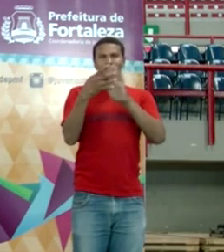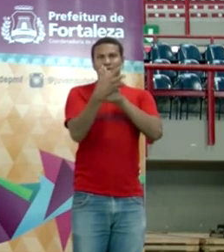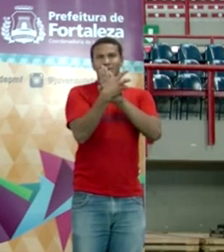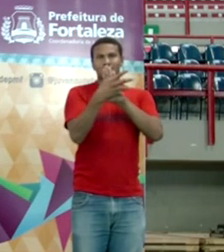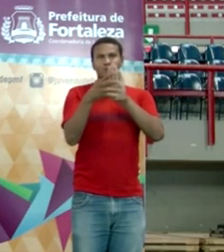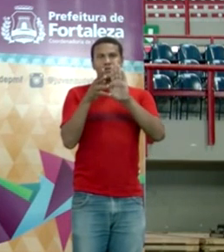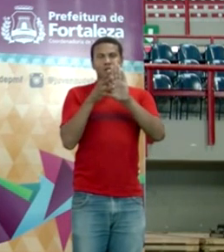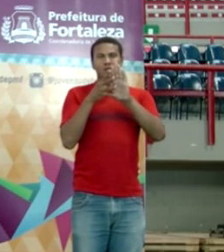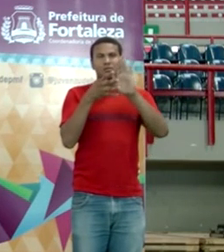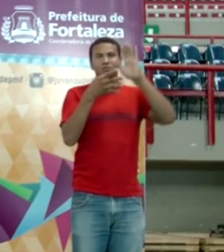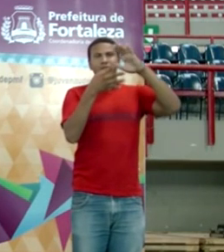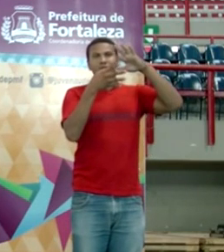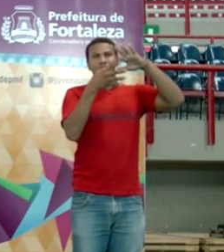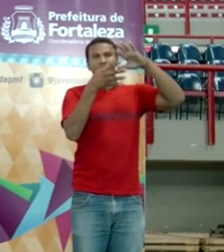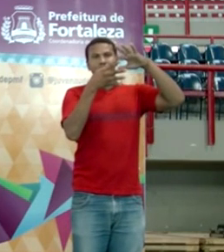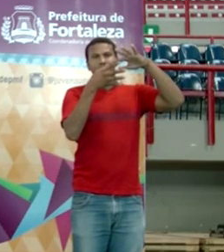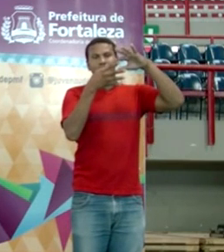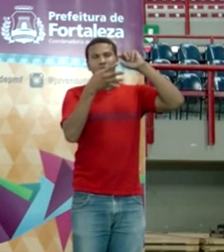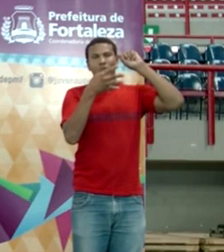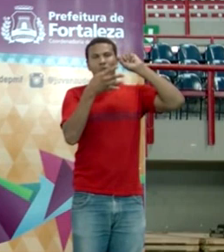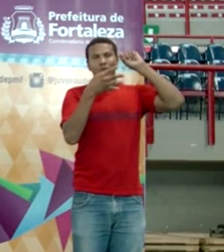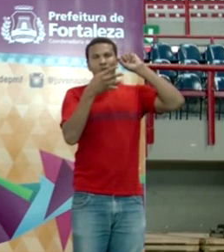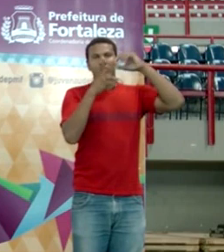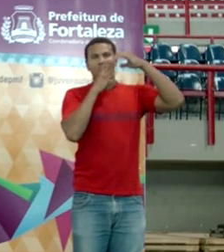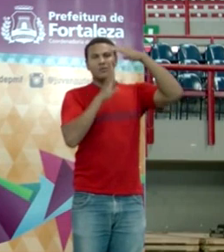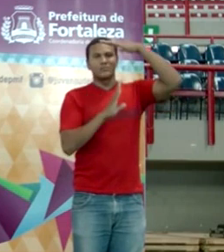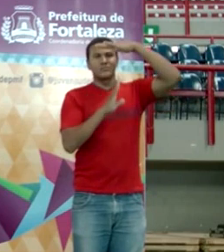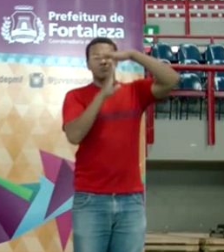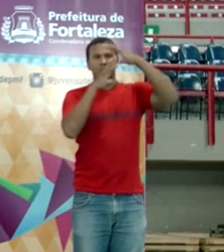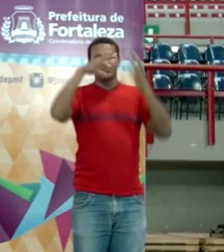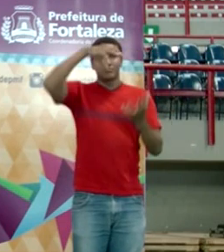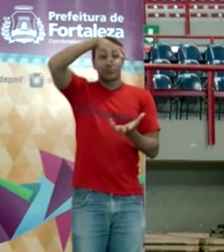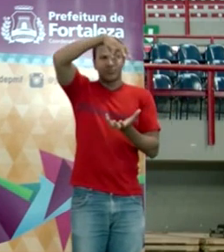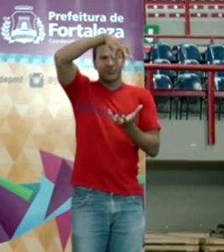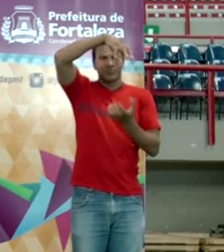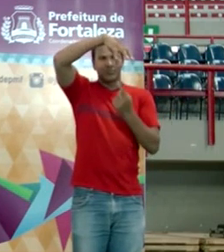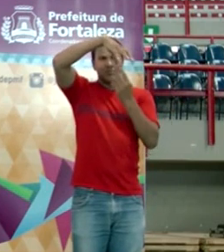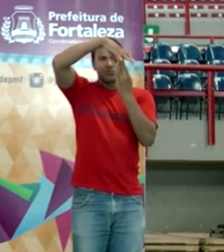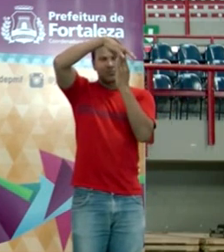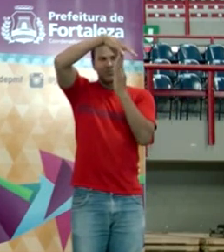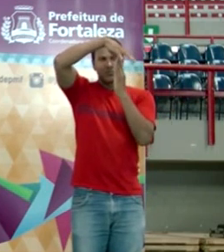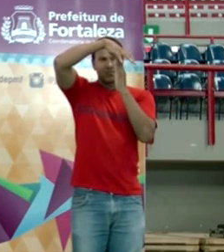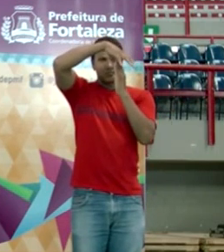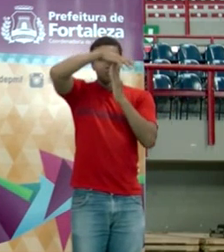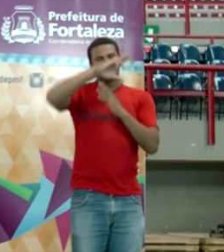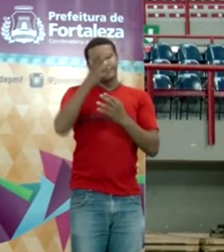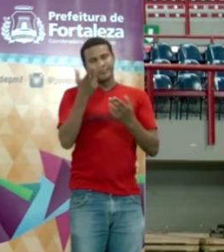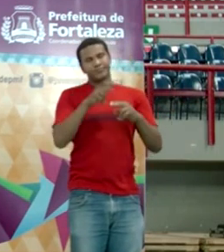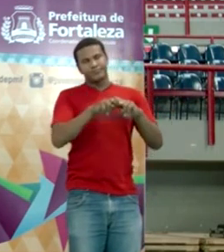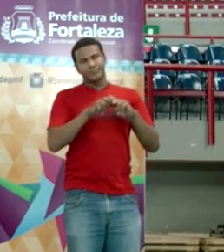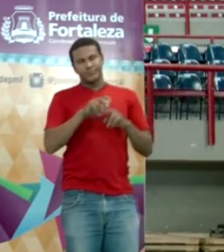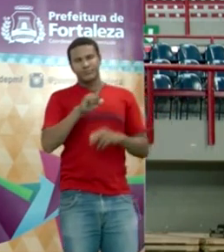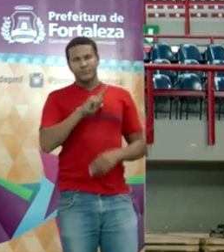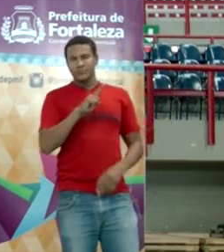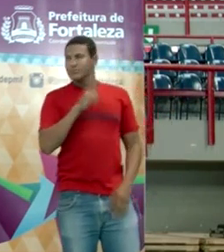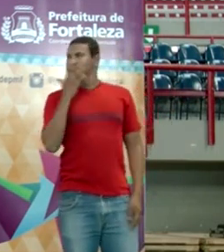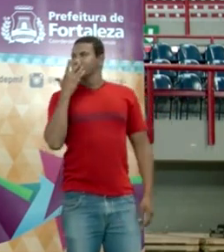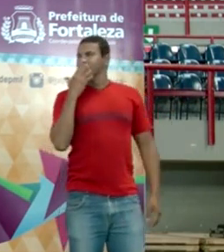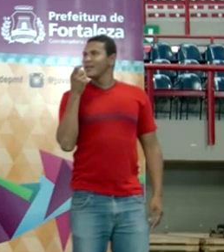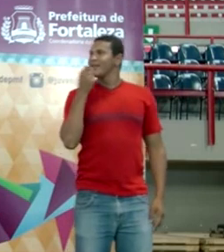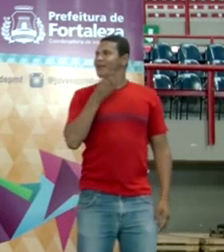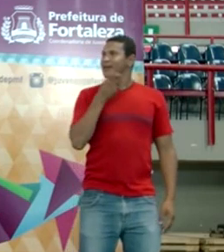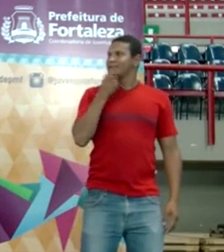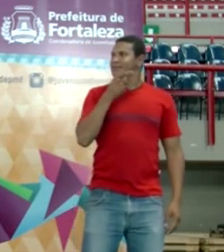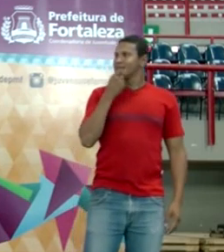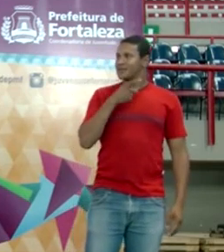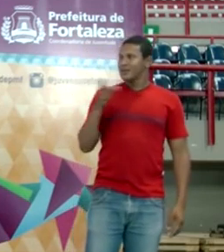Equador é 0, a latitude mais alta fica lá perto dos polos. Muito bem. As áreas coloridas, eu estou achando engraçado, é que